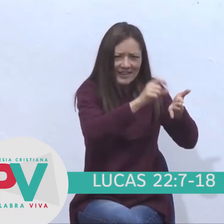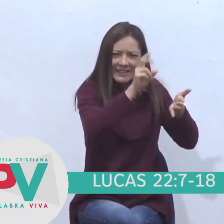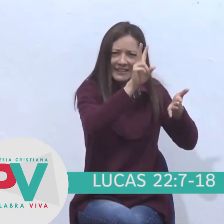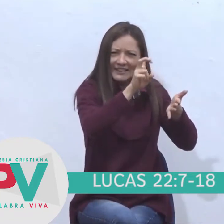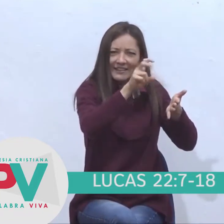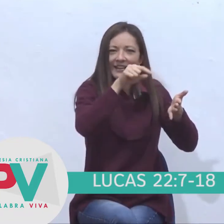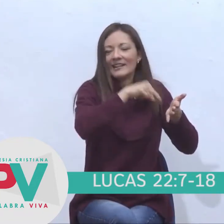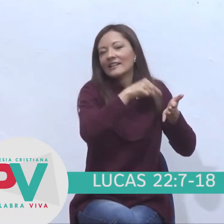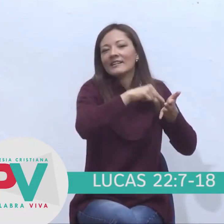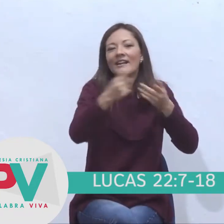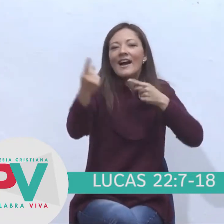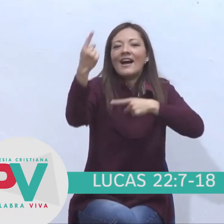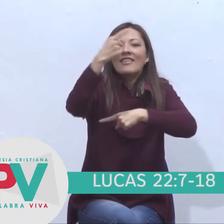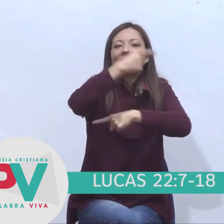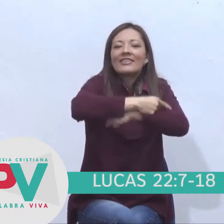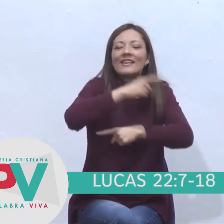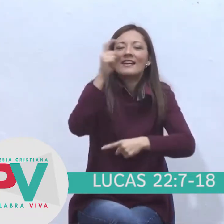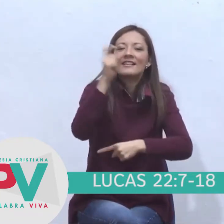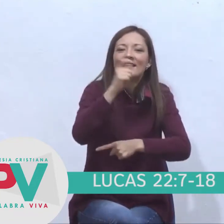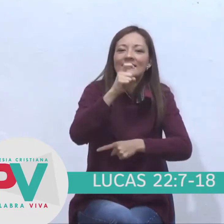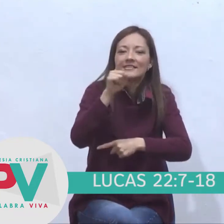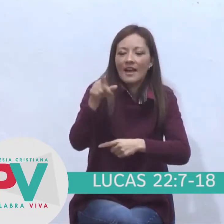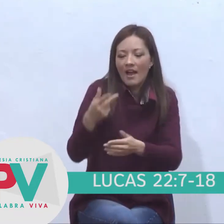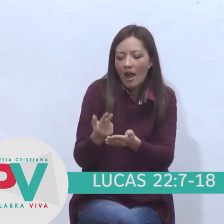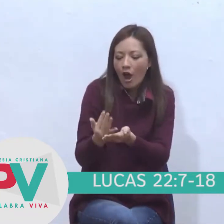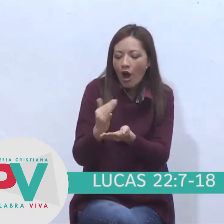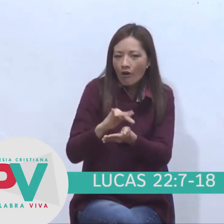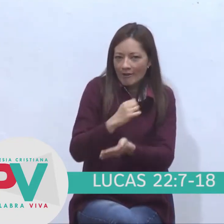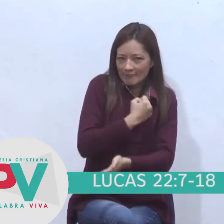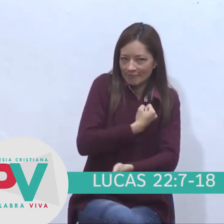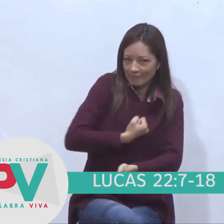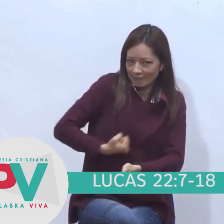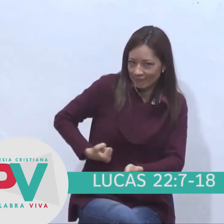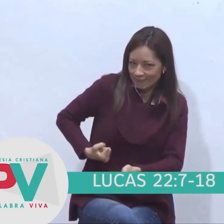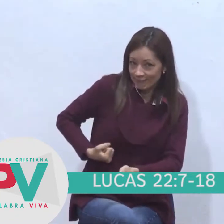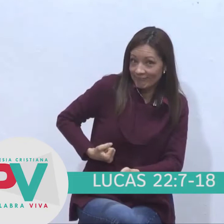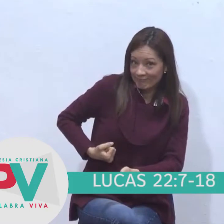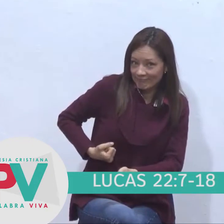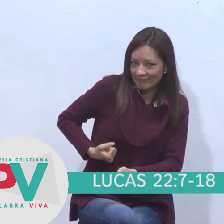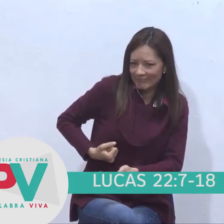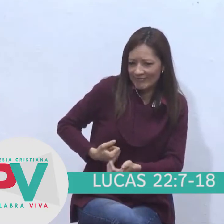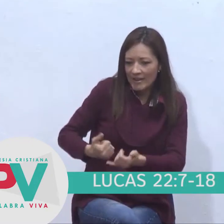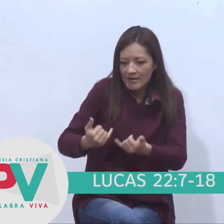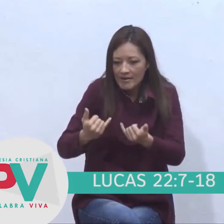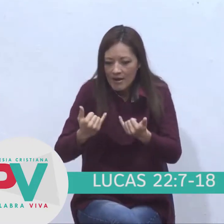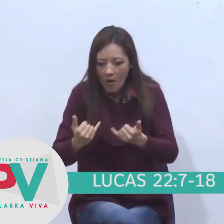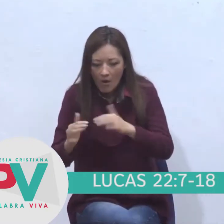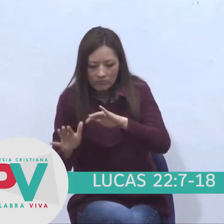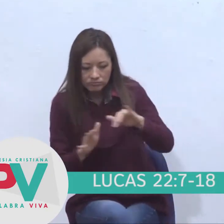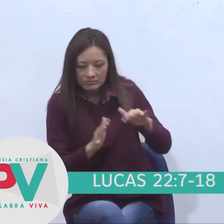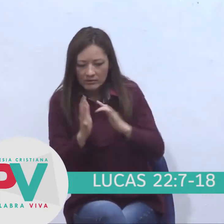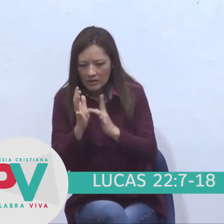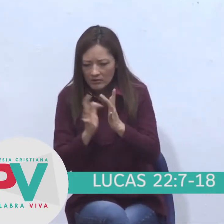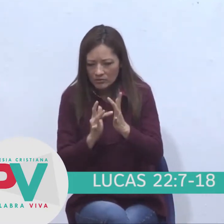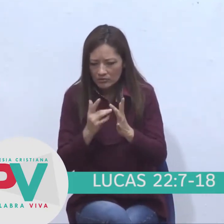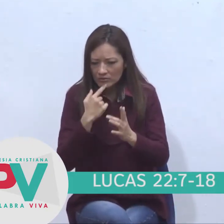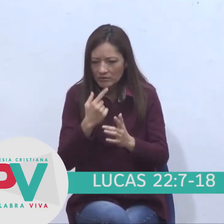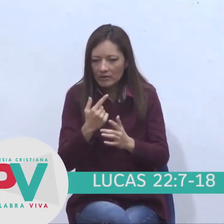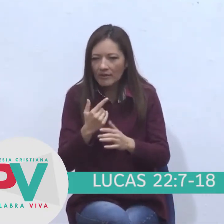el día en el cual era necesario que el cordero fuera sacrificado. Y ahora está diciendo antes de que yo